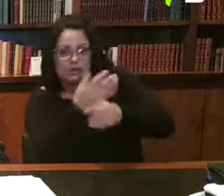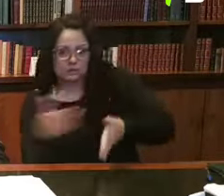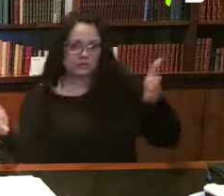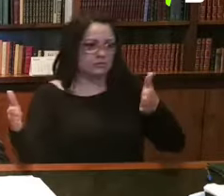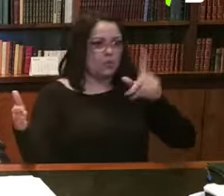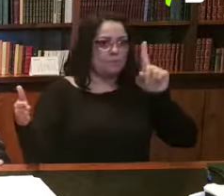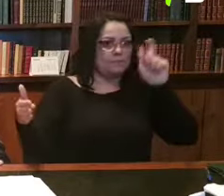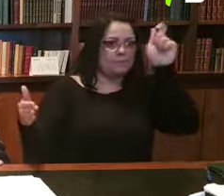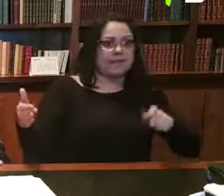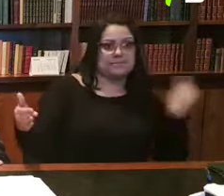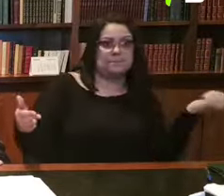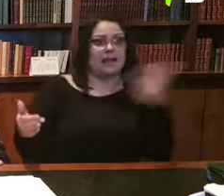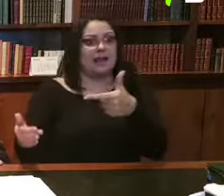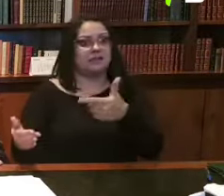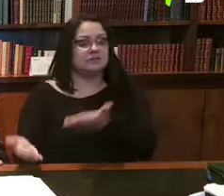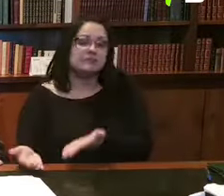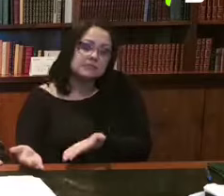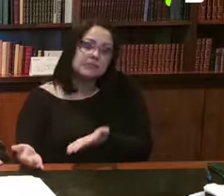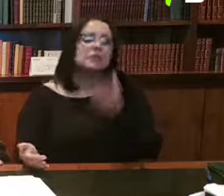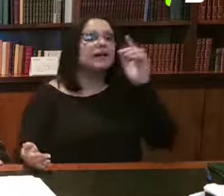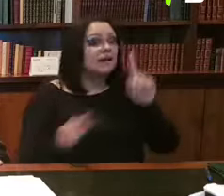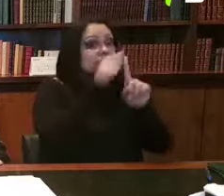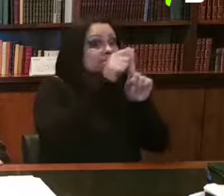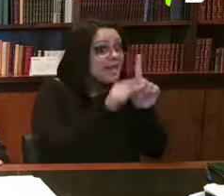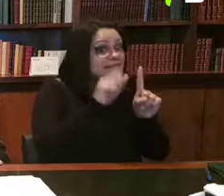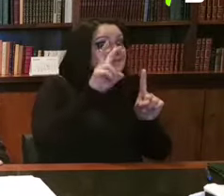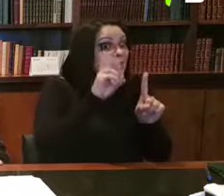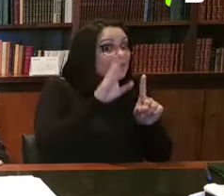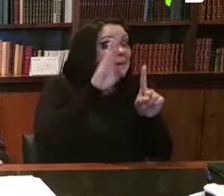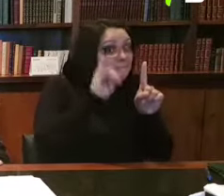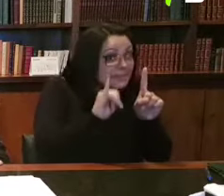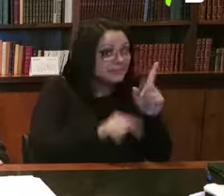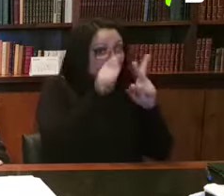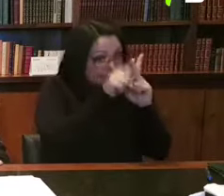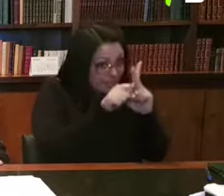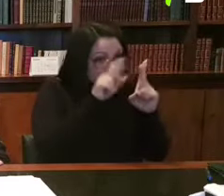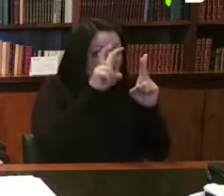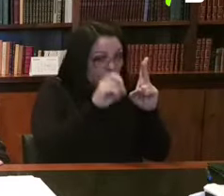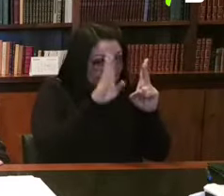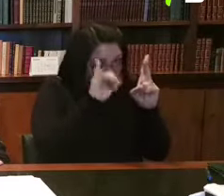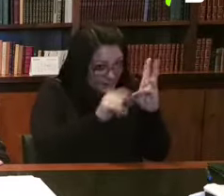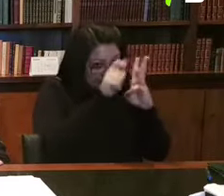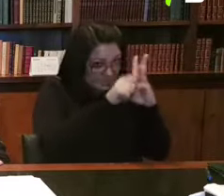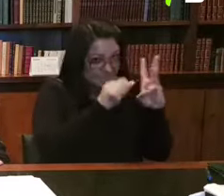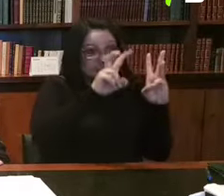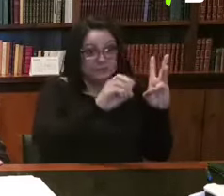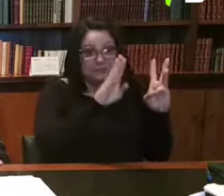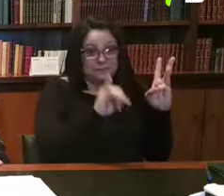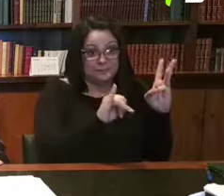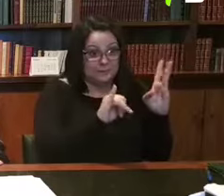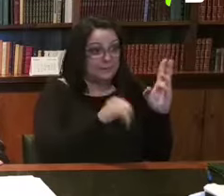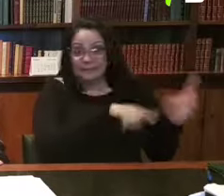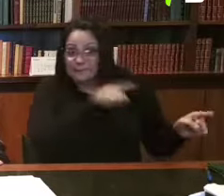50 bilhões com 13º nós tá conversando 50 milhões por mês por menos com as emergências então a prioridade